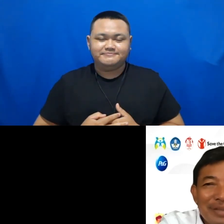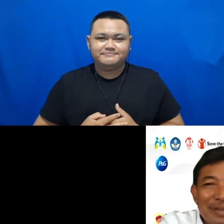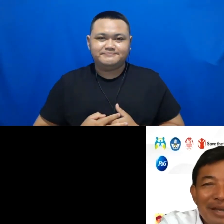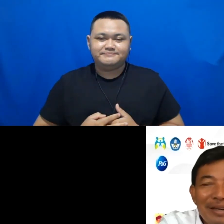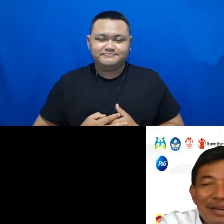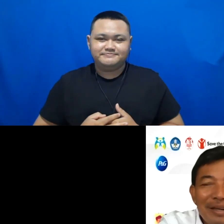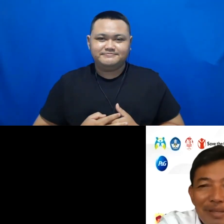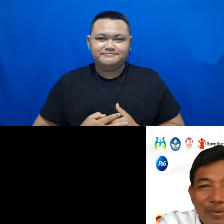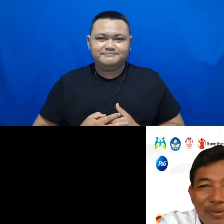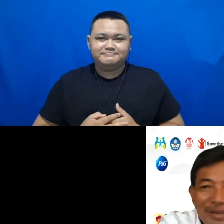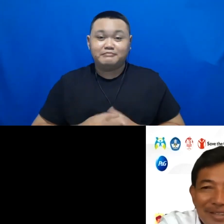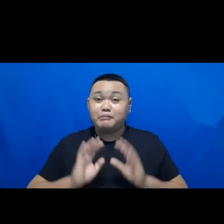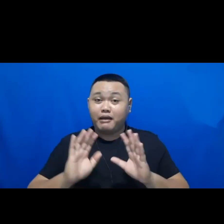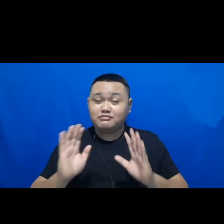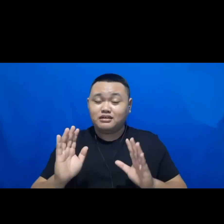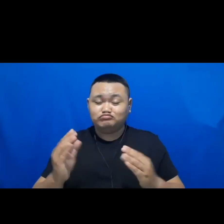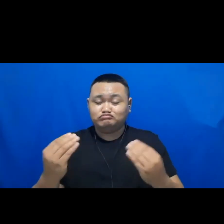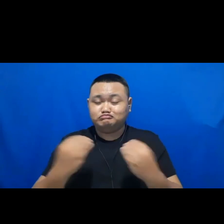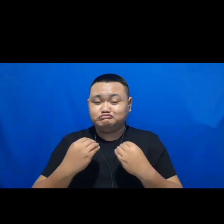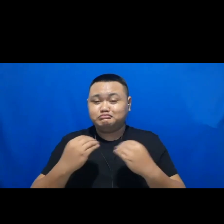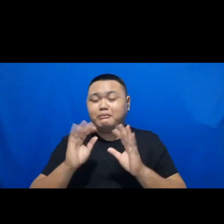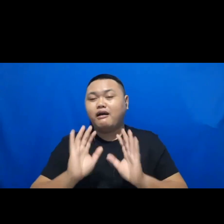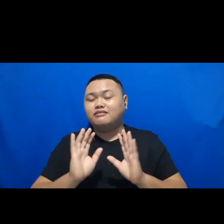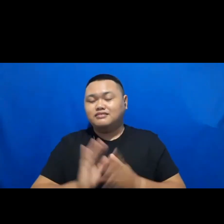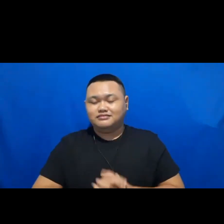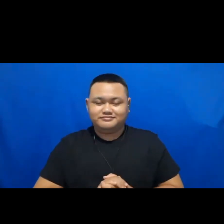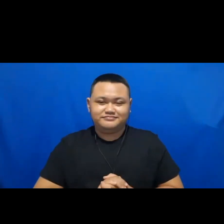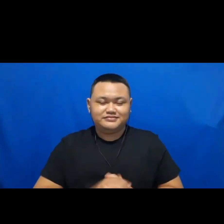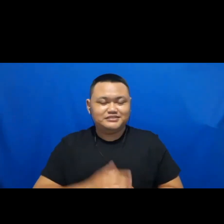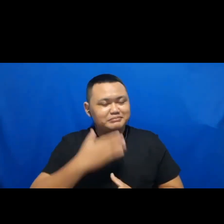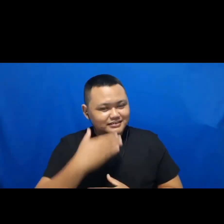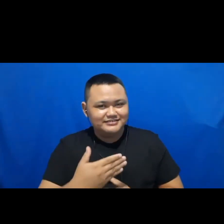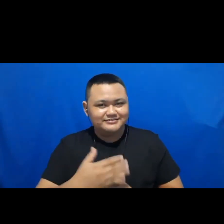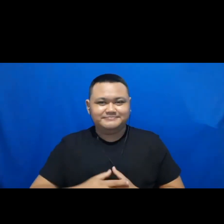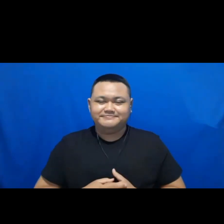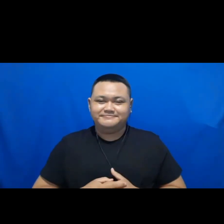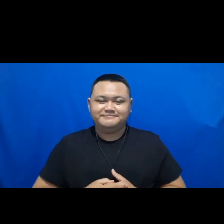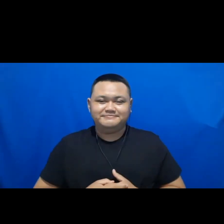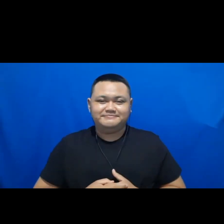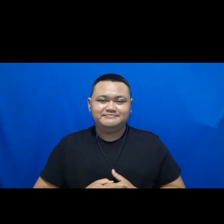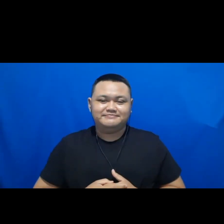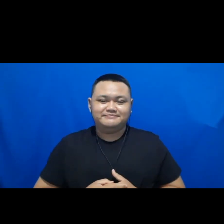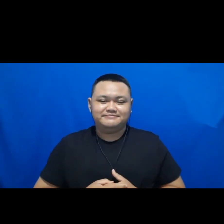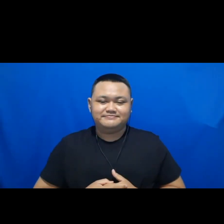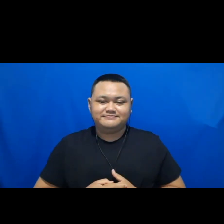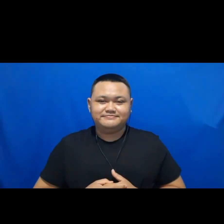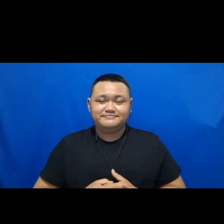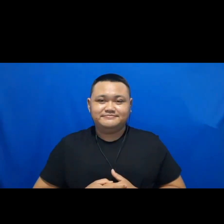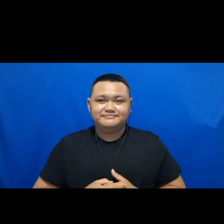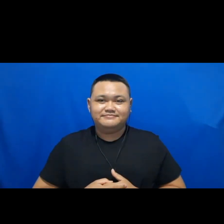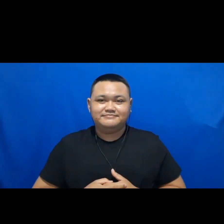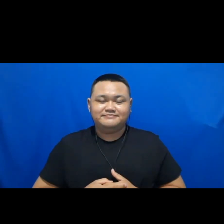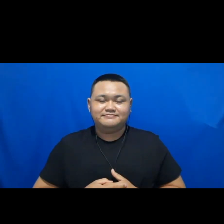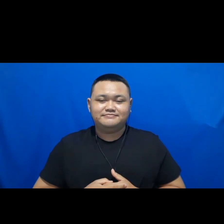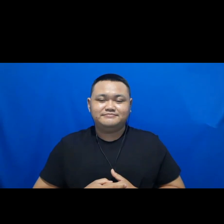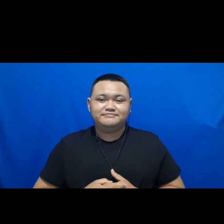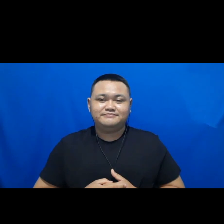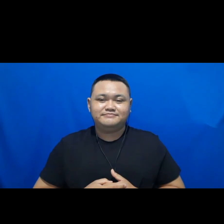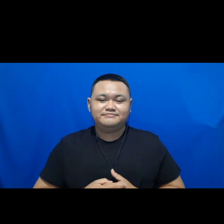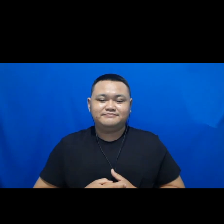apa? Akhirnya kemudian laki-laki ini menjadi anak-anak laki-laki terutama menjadi harus sok kuat,